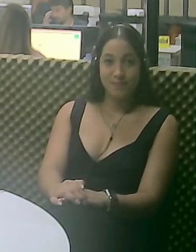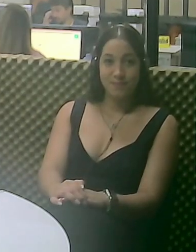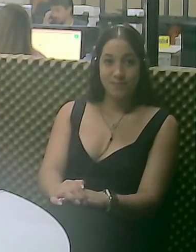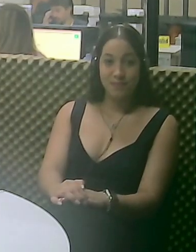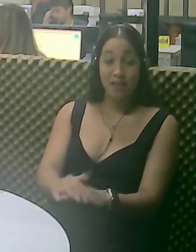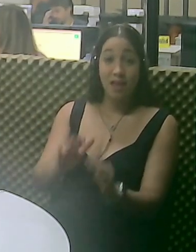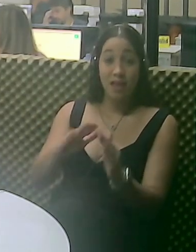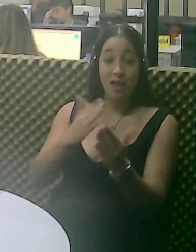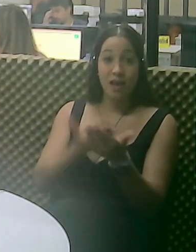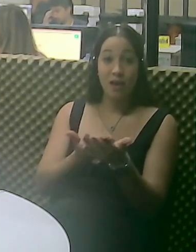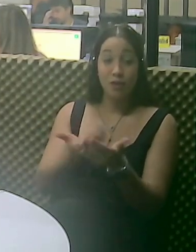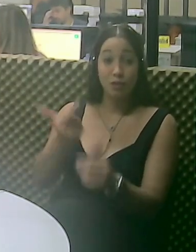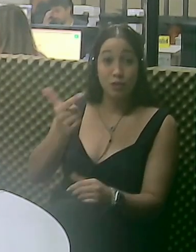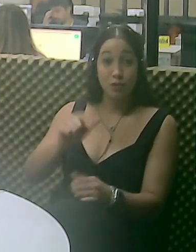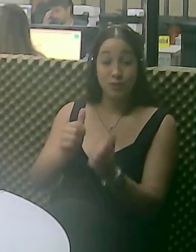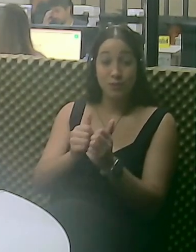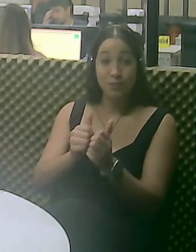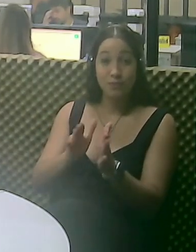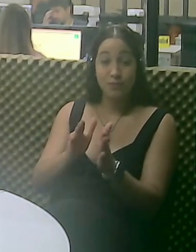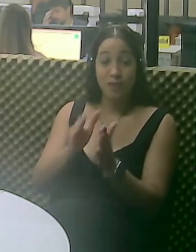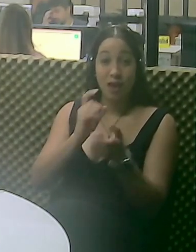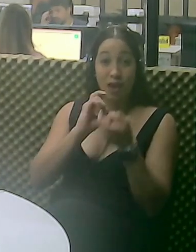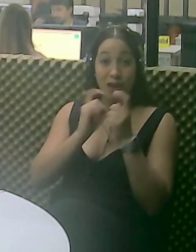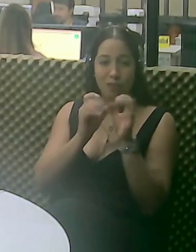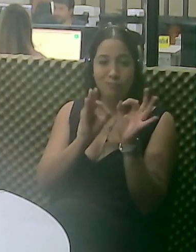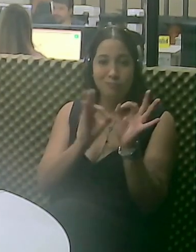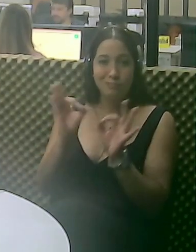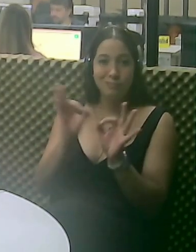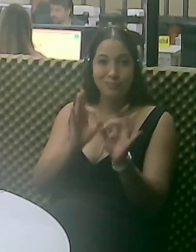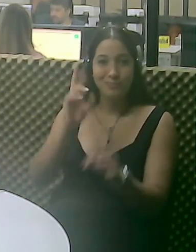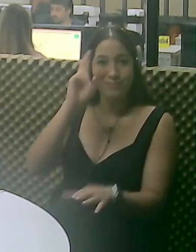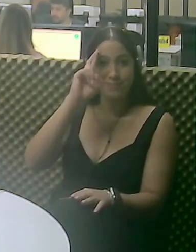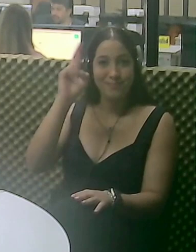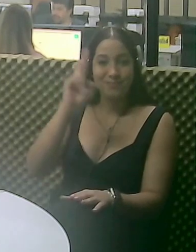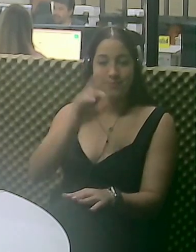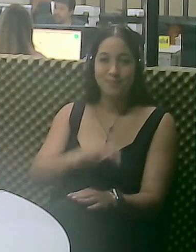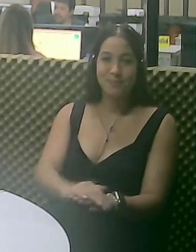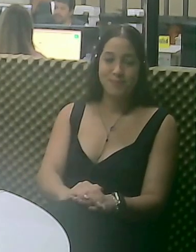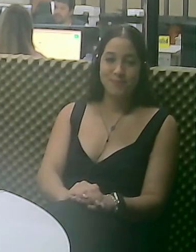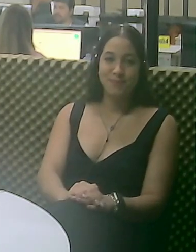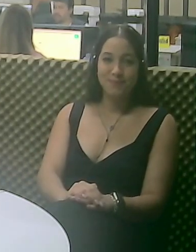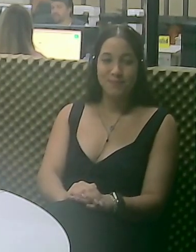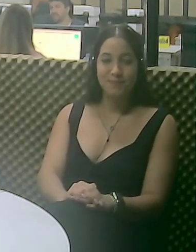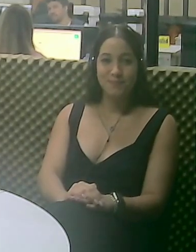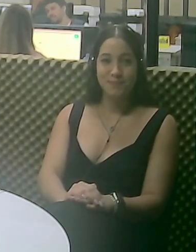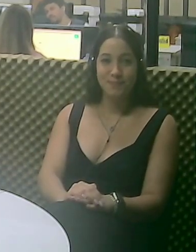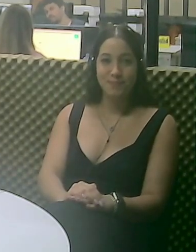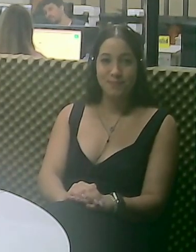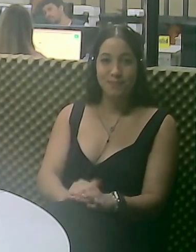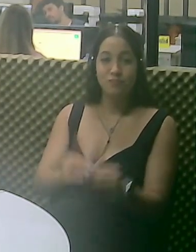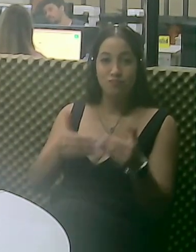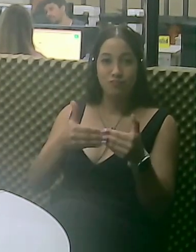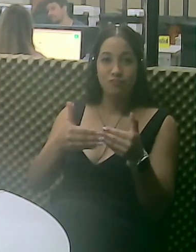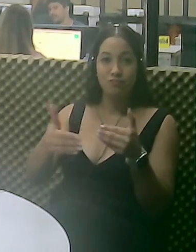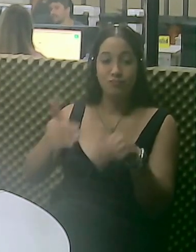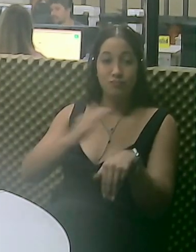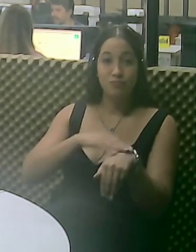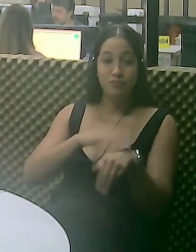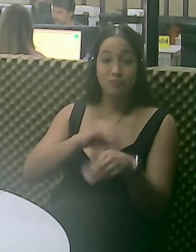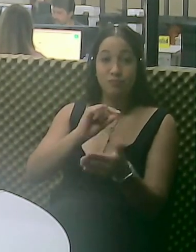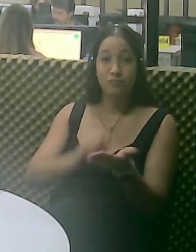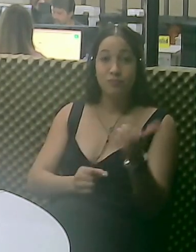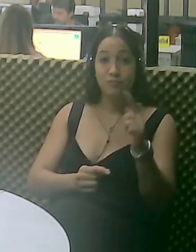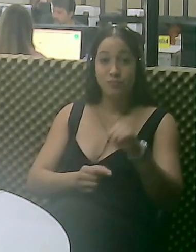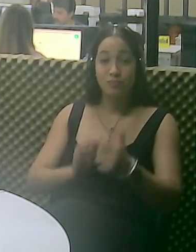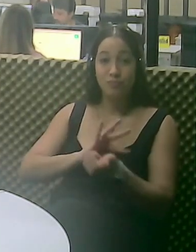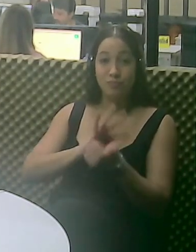Volta às aulas. Educação realiza reunião preparatória com diretores. Prorrogado o período de rematrículas